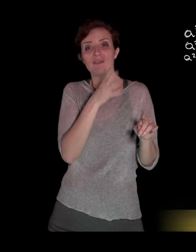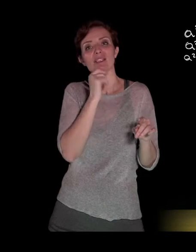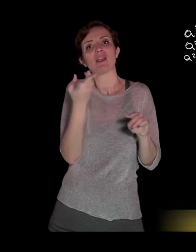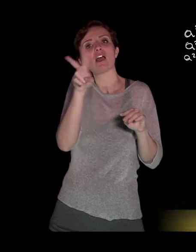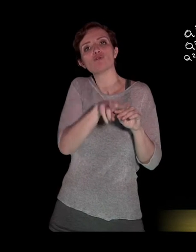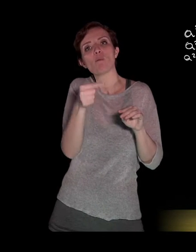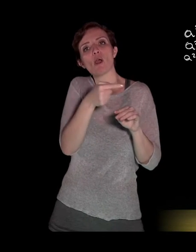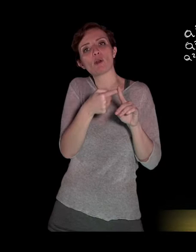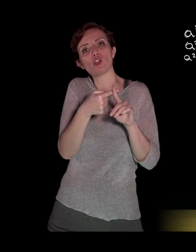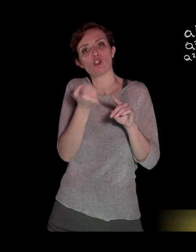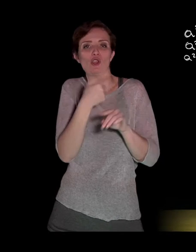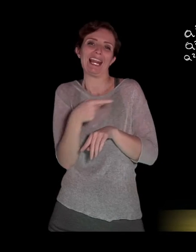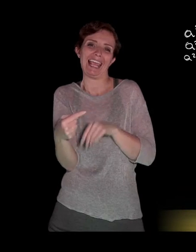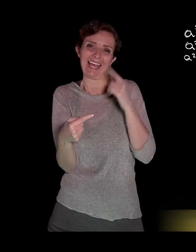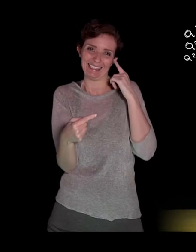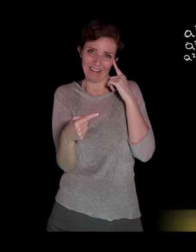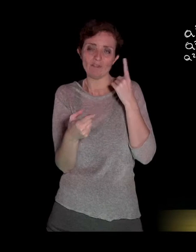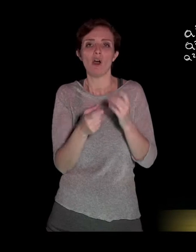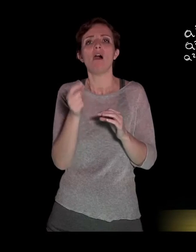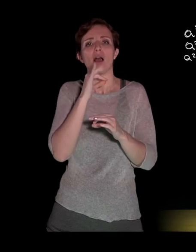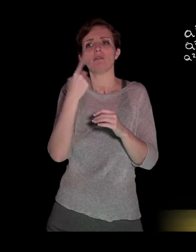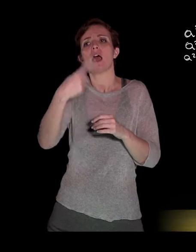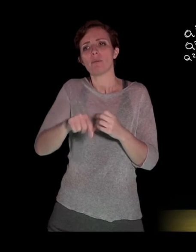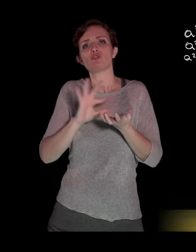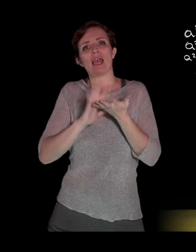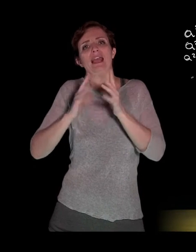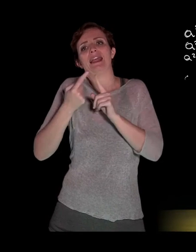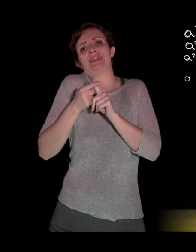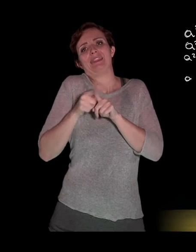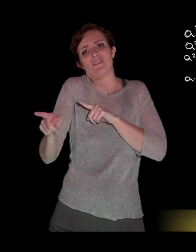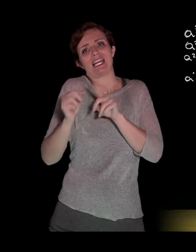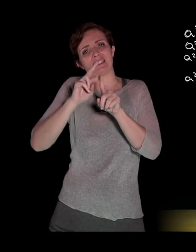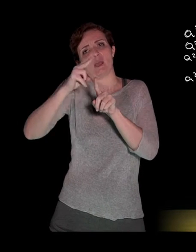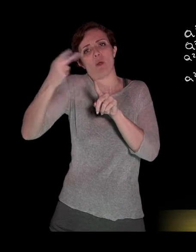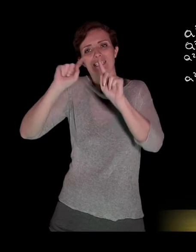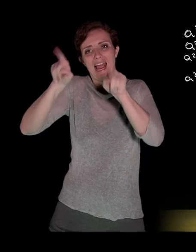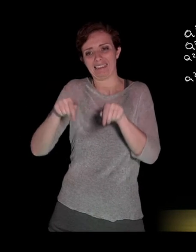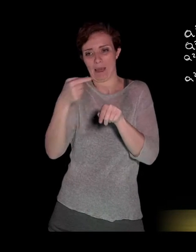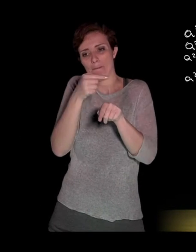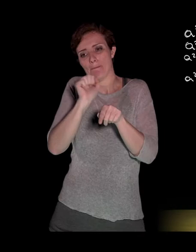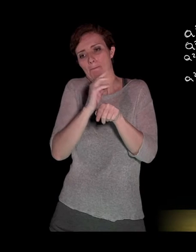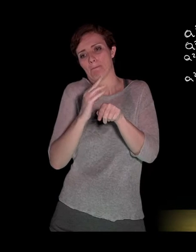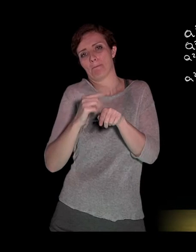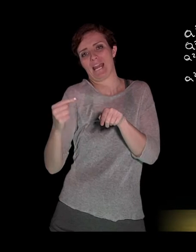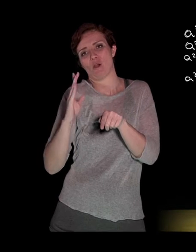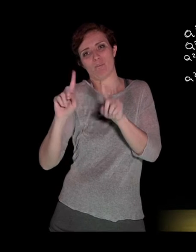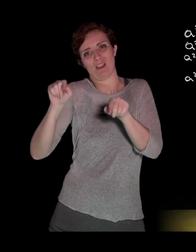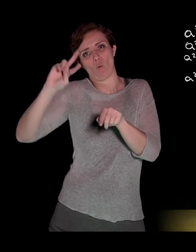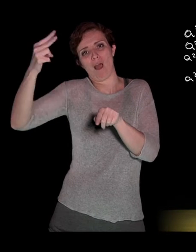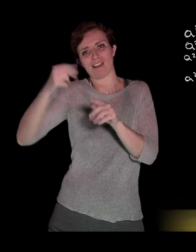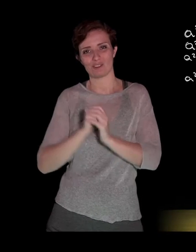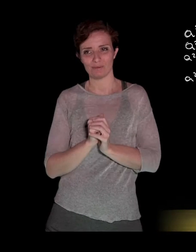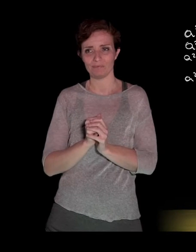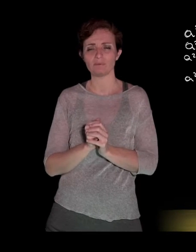avremmo una differenza di quadrati fatta in questo modo stesso discorso vale quando abbiamo un polinomio costituito